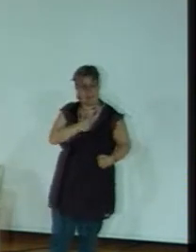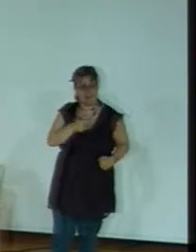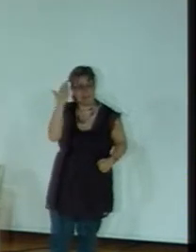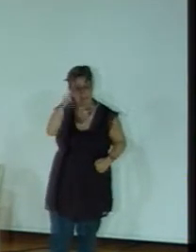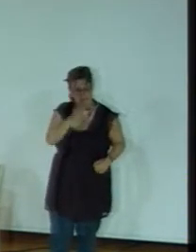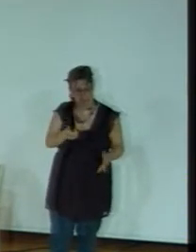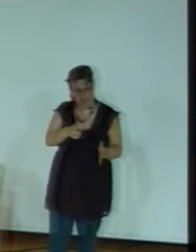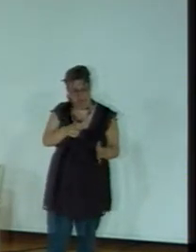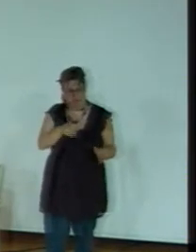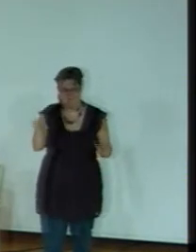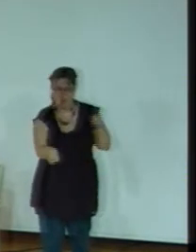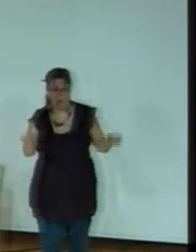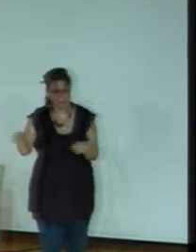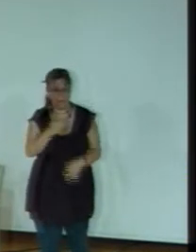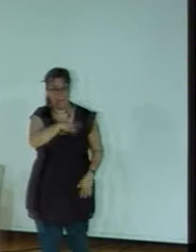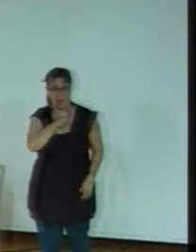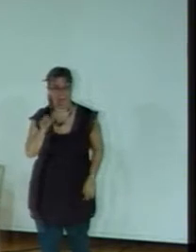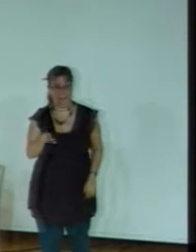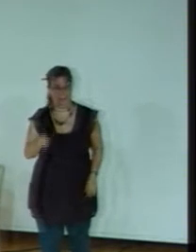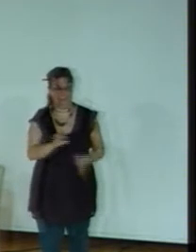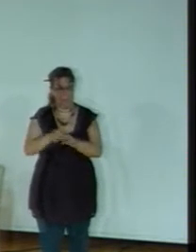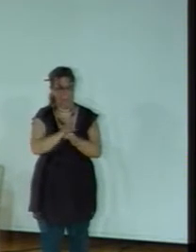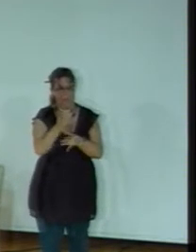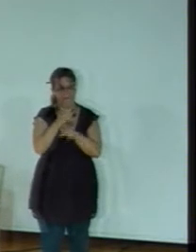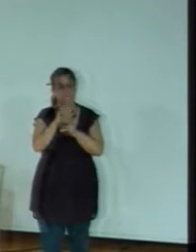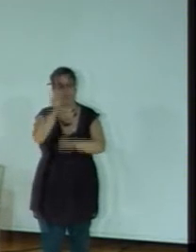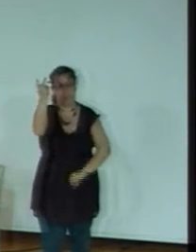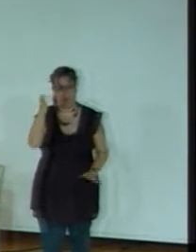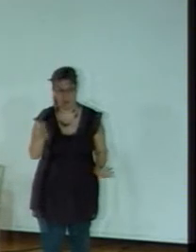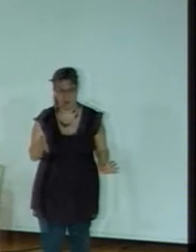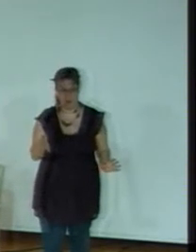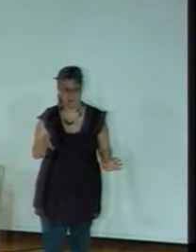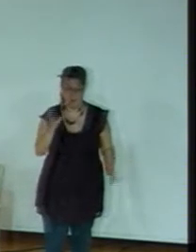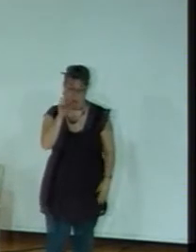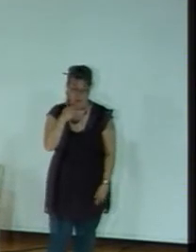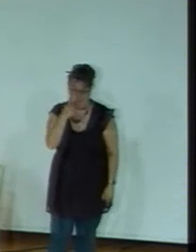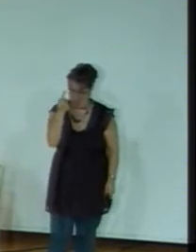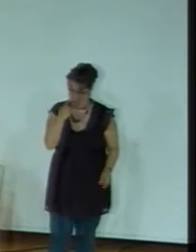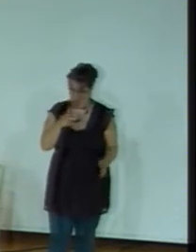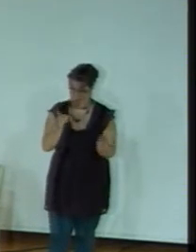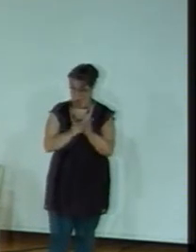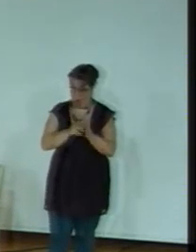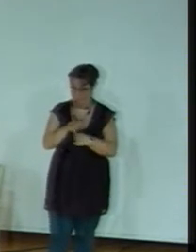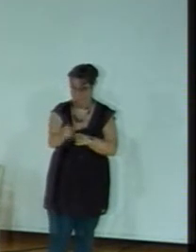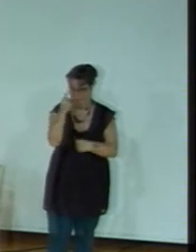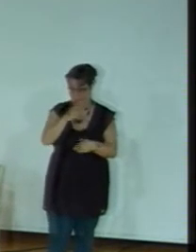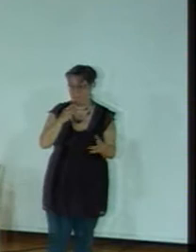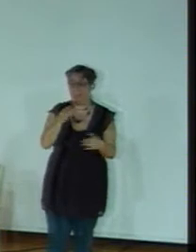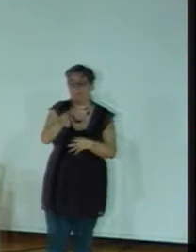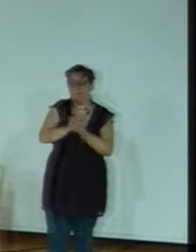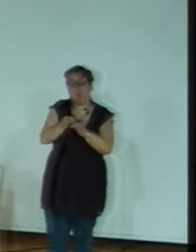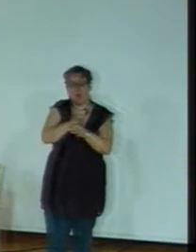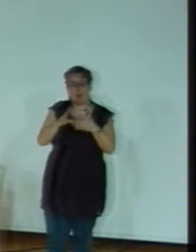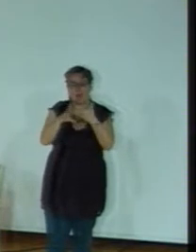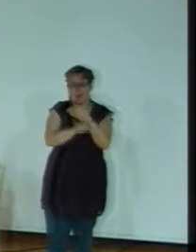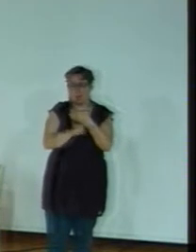leurs attentats ». Et donc là, visiblement, après le chiffrement, un autre combat, ça va être de prendre la main sur les crypto-monnaies qui permettent de se passer